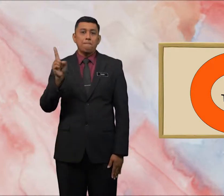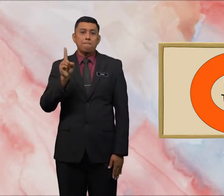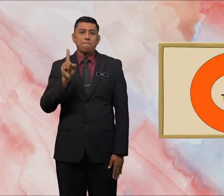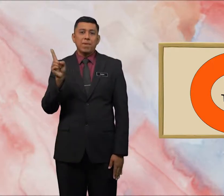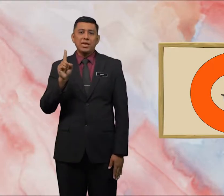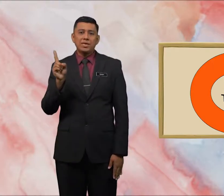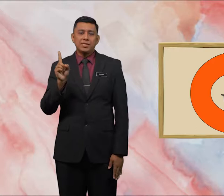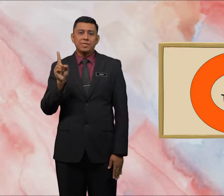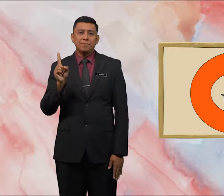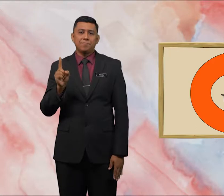mana,